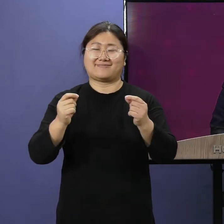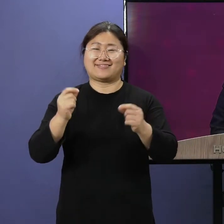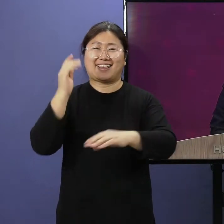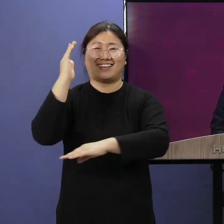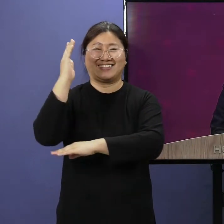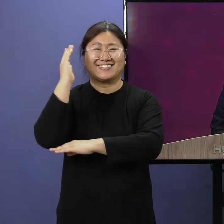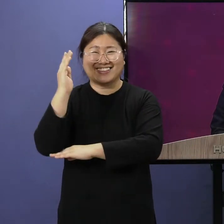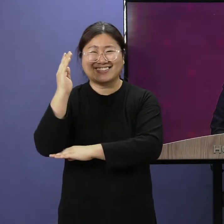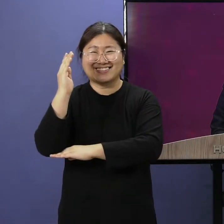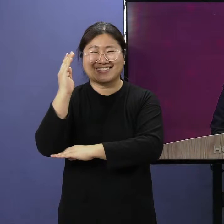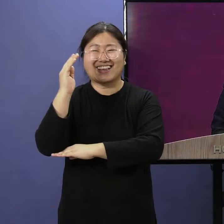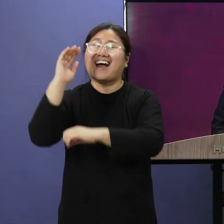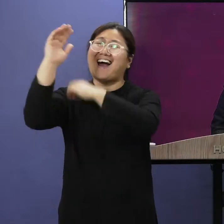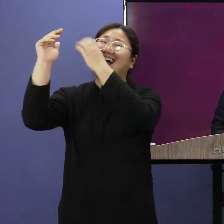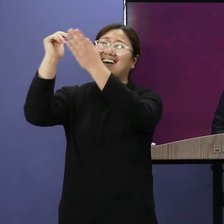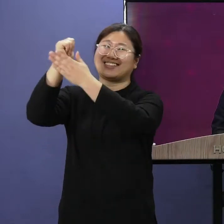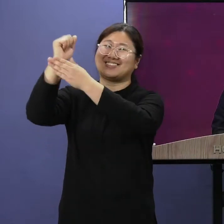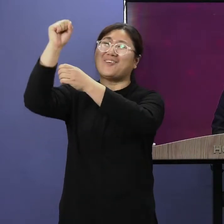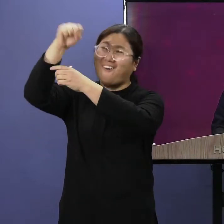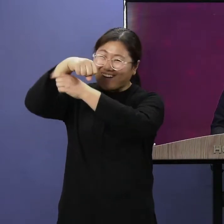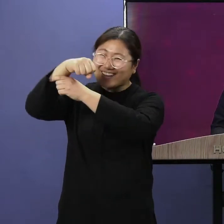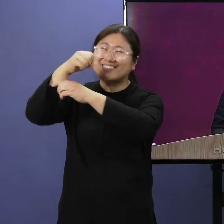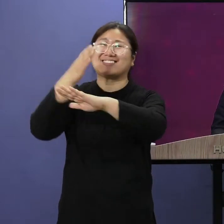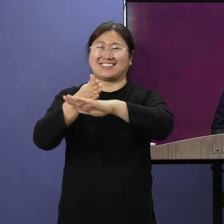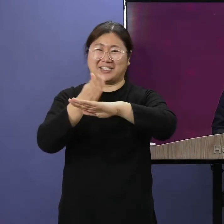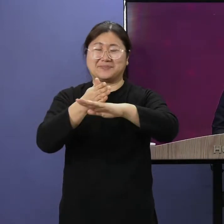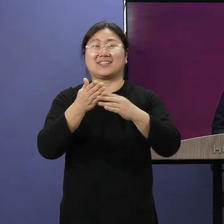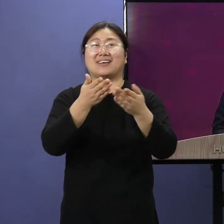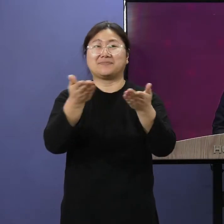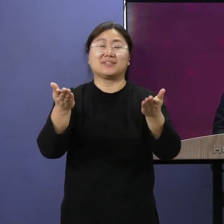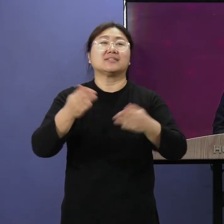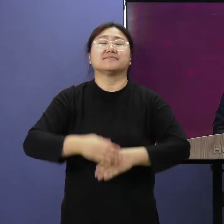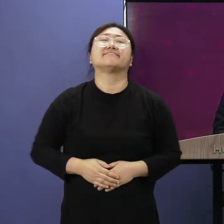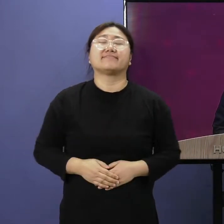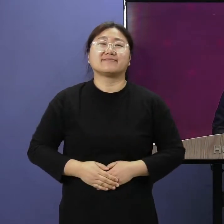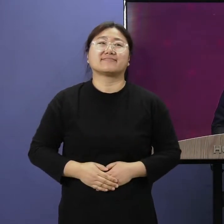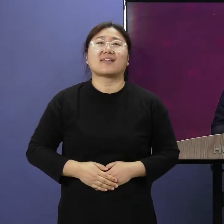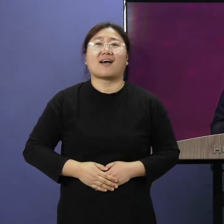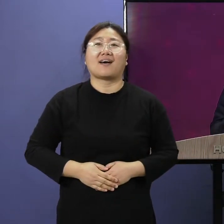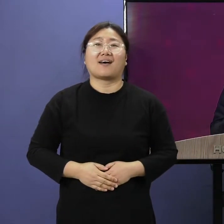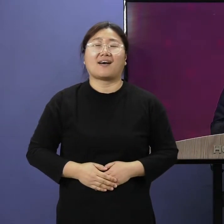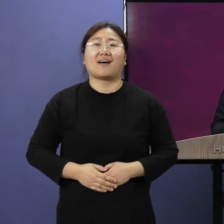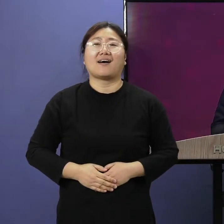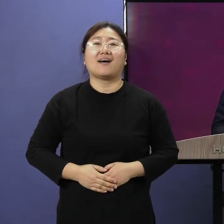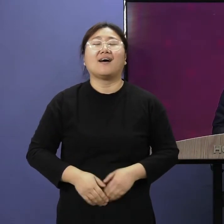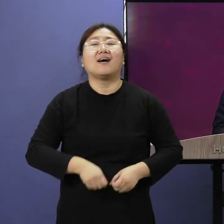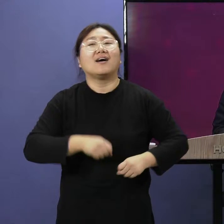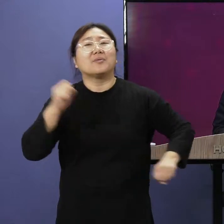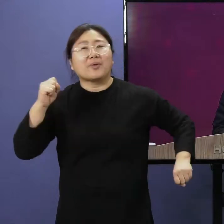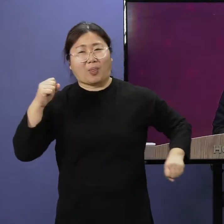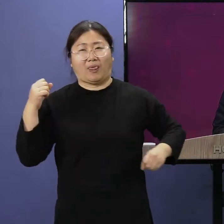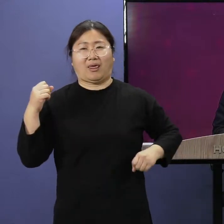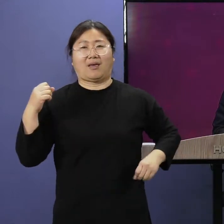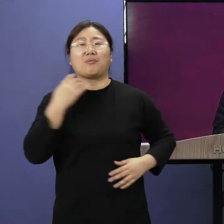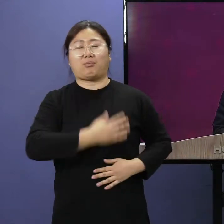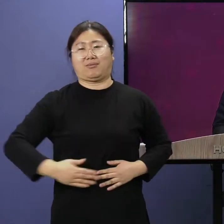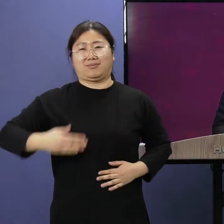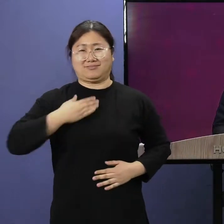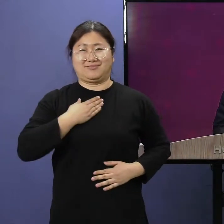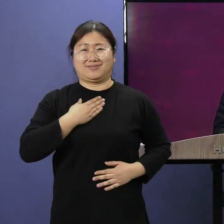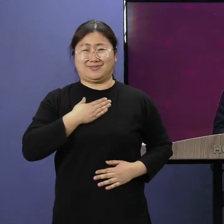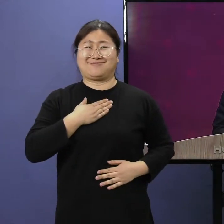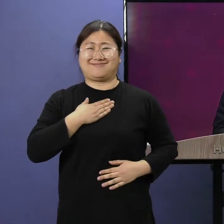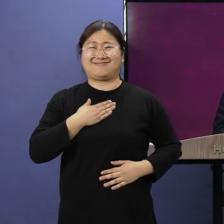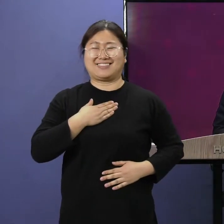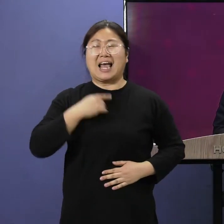피곤한 몸을 이끌고 이 밤에 이 예배의 자리에 나오신 여러분들, 그리고 가정에서 온라인으로 예배드리고